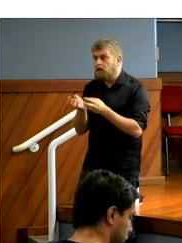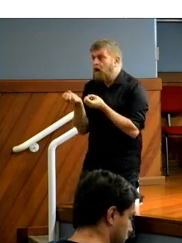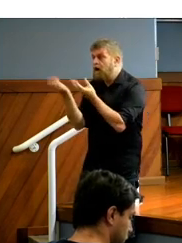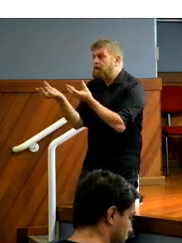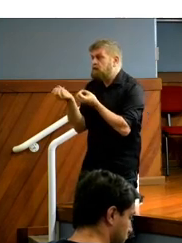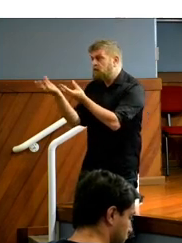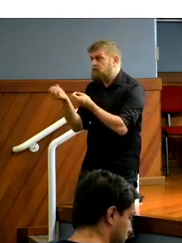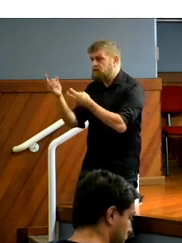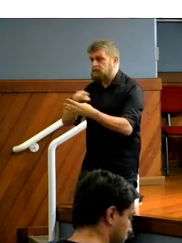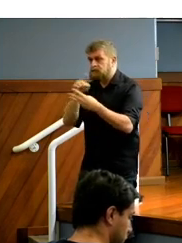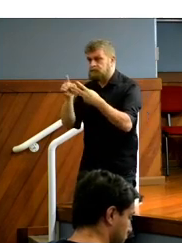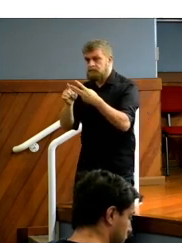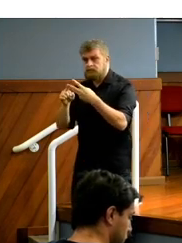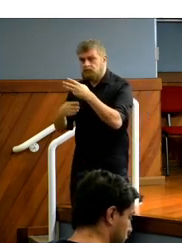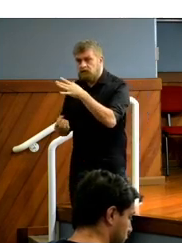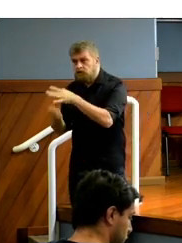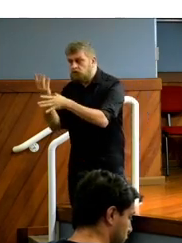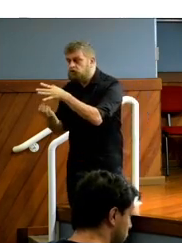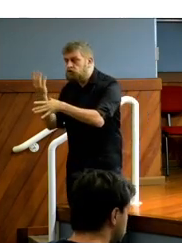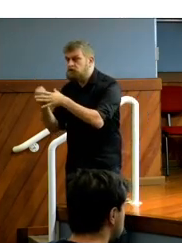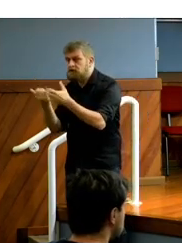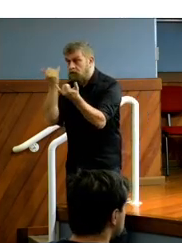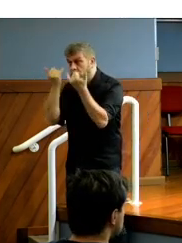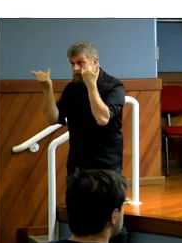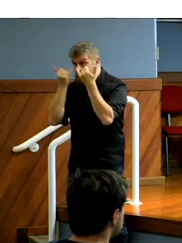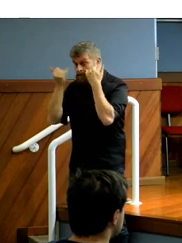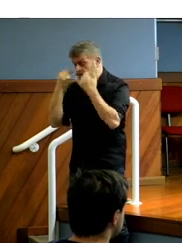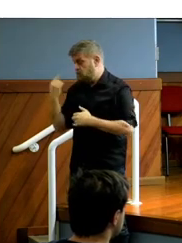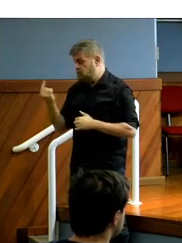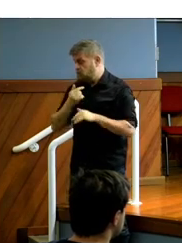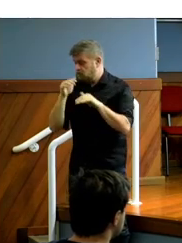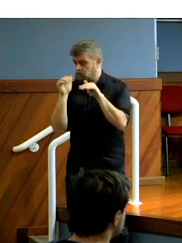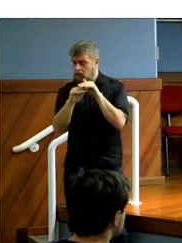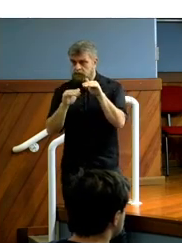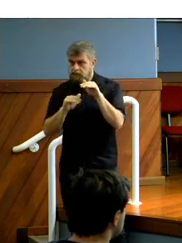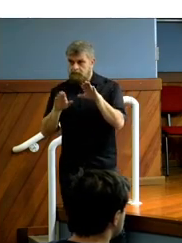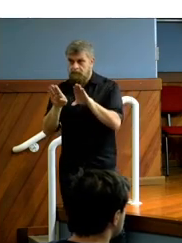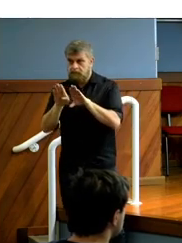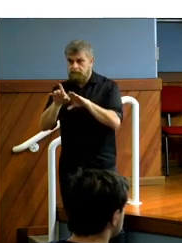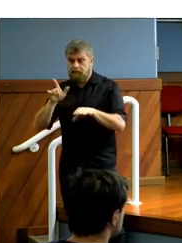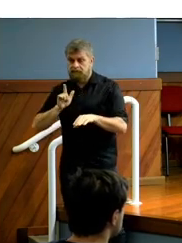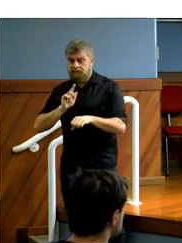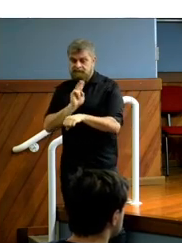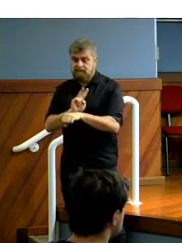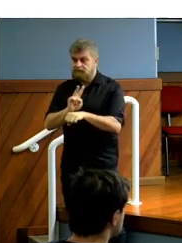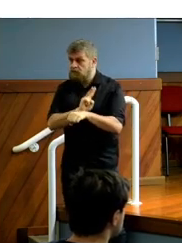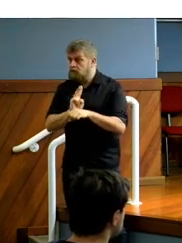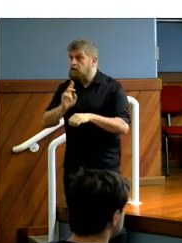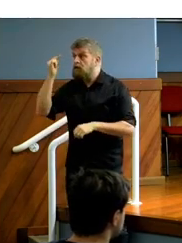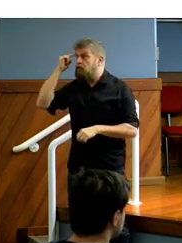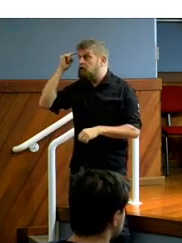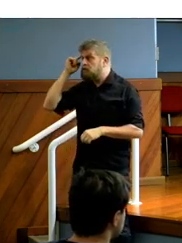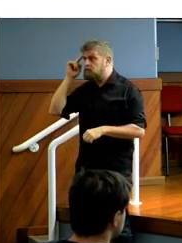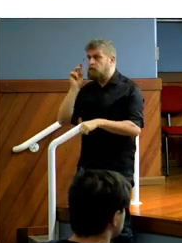informação, pela geração qualificada de informação sobre o nosso acervo e também sobre a preservação, pensando justamente